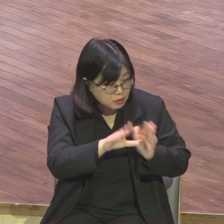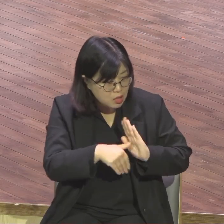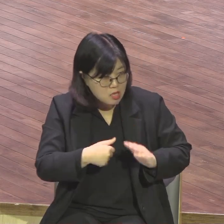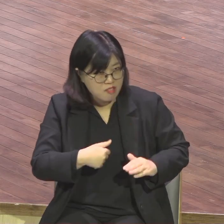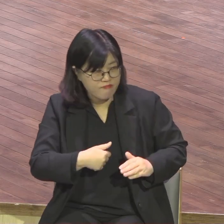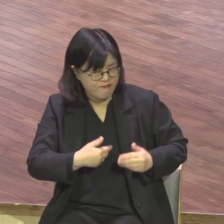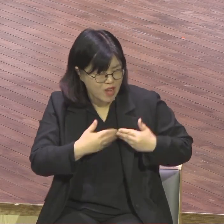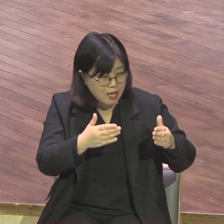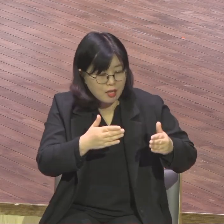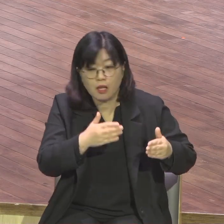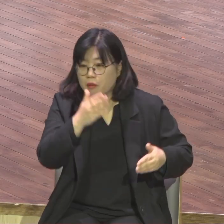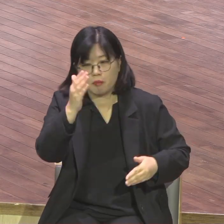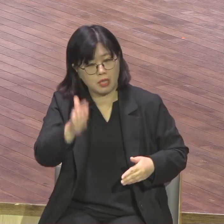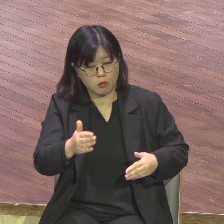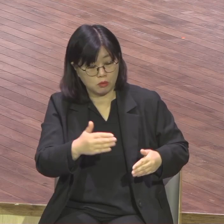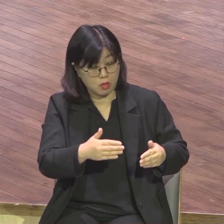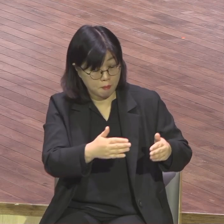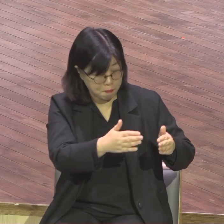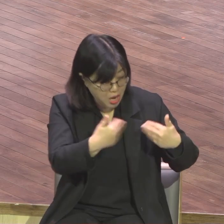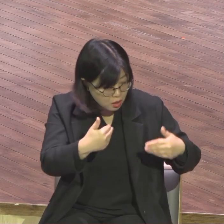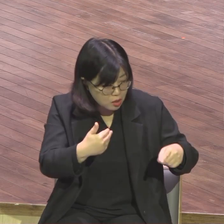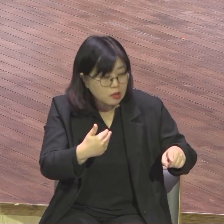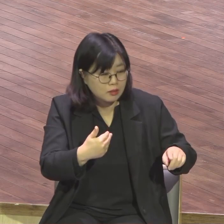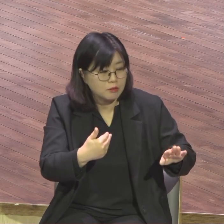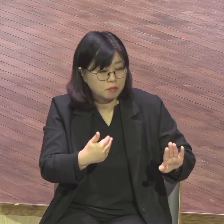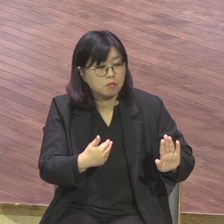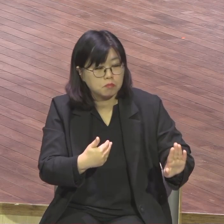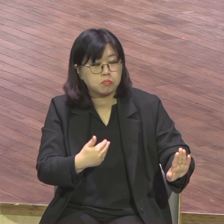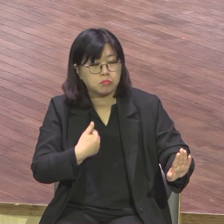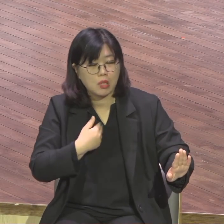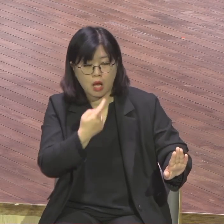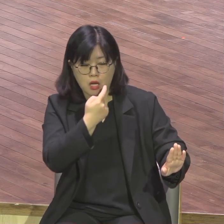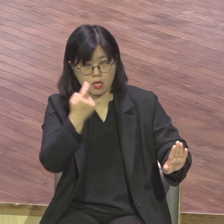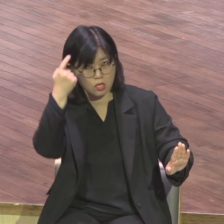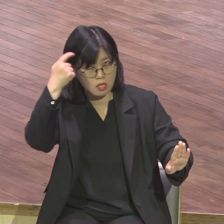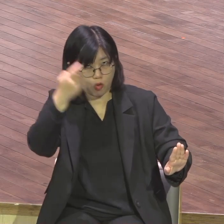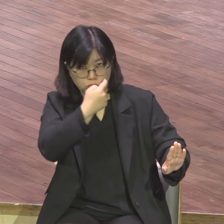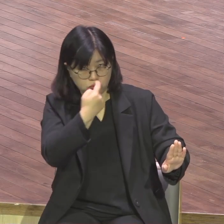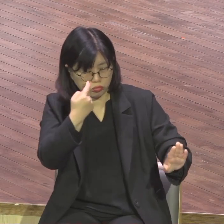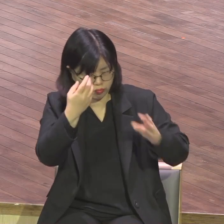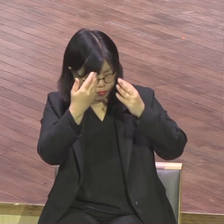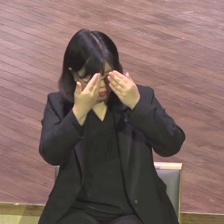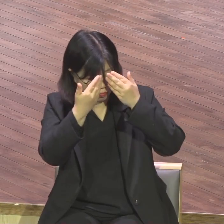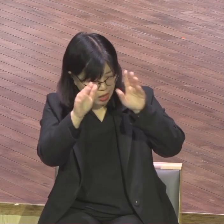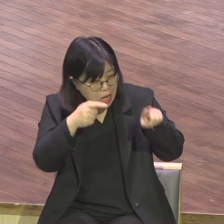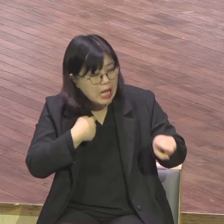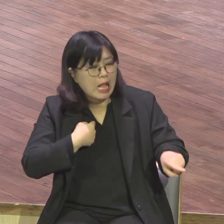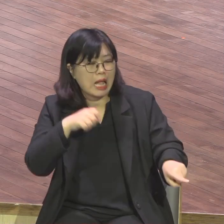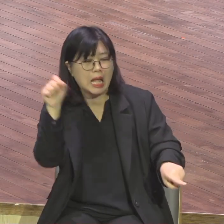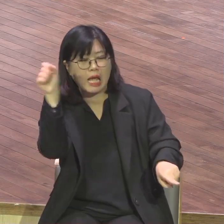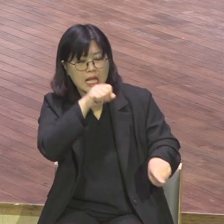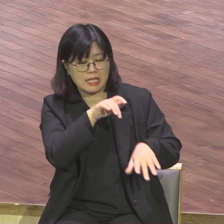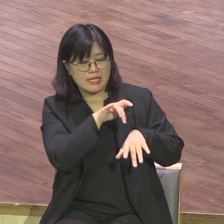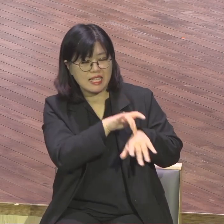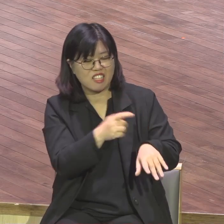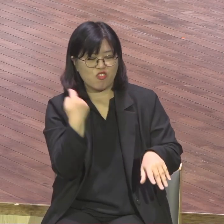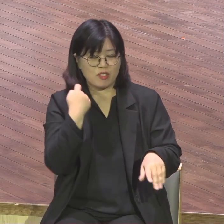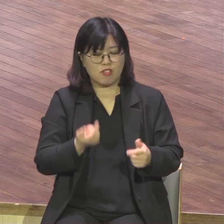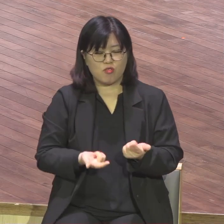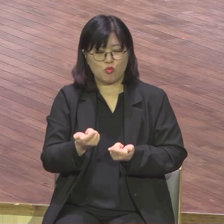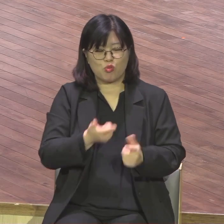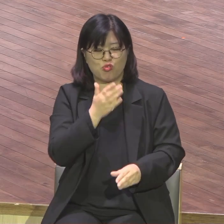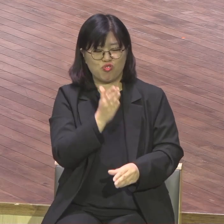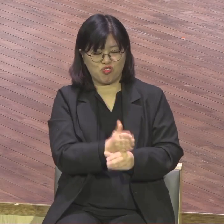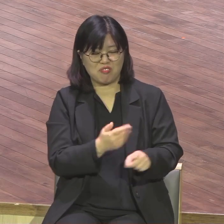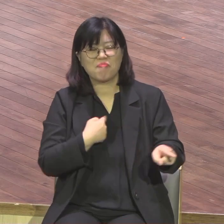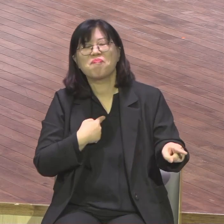영적, 영적으로 대응해야 됩니다. 영의 사람 영적 해석해야지. 이 왜 저럴까? 저 사람 왜 저런 말을 할까?